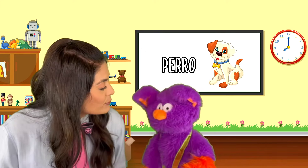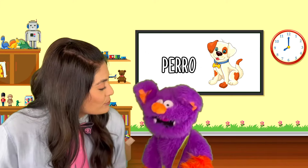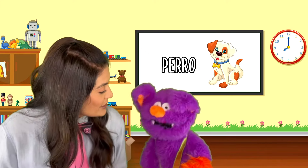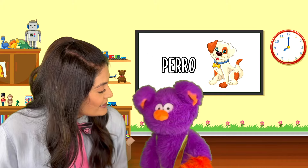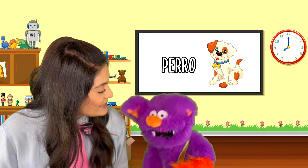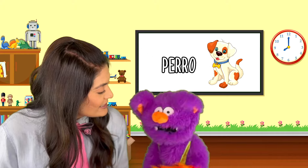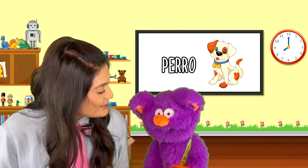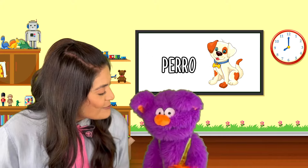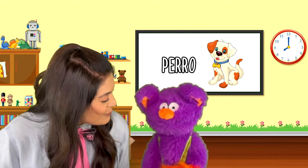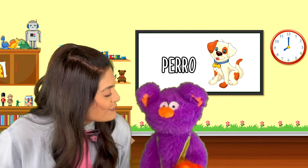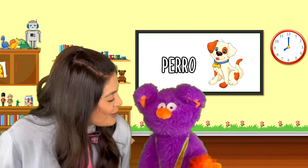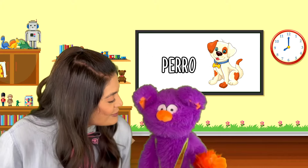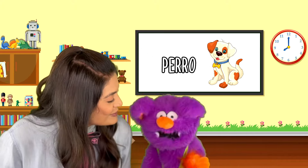¿Puedes hacer?